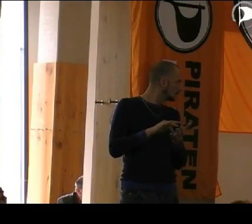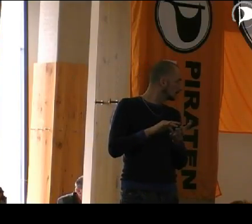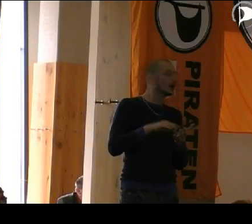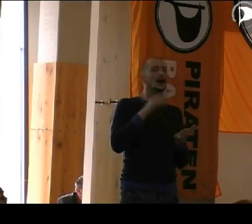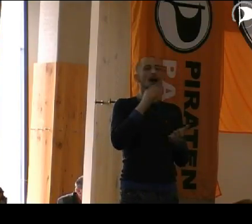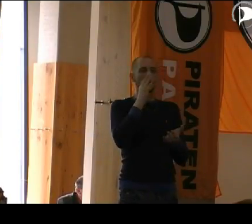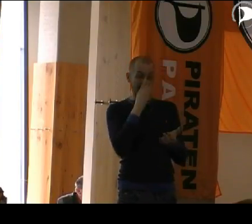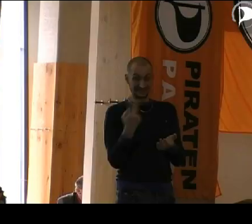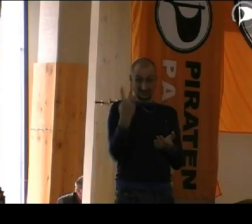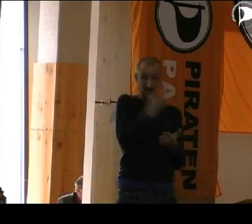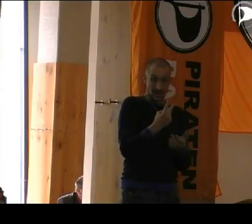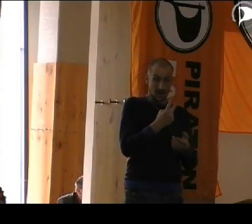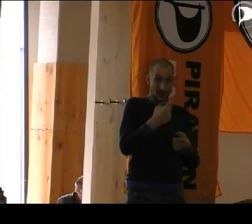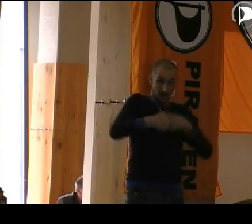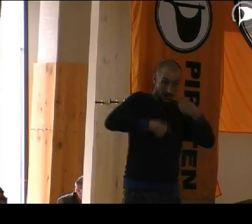vorstand